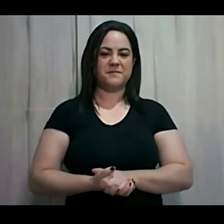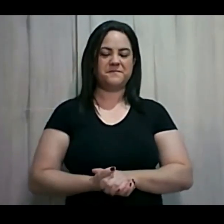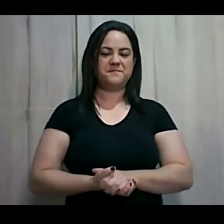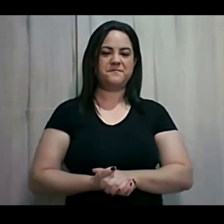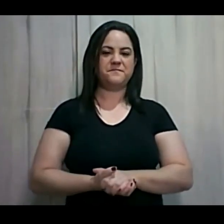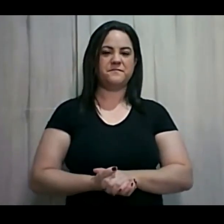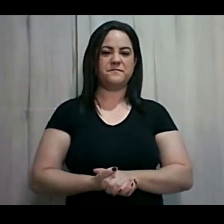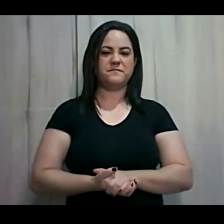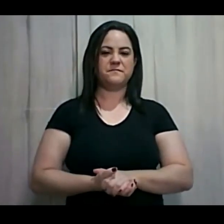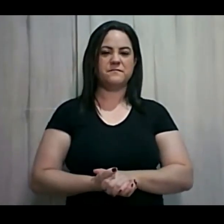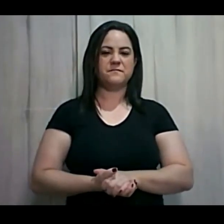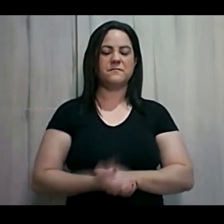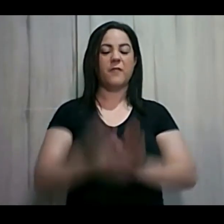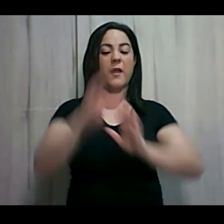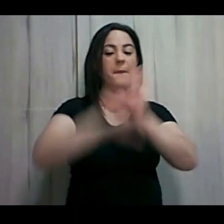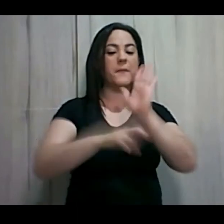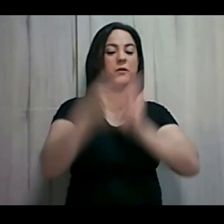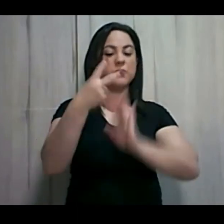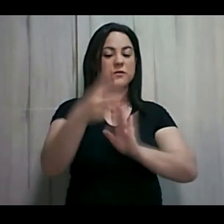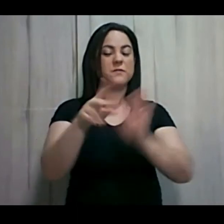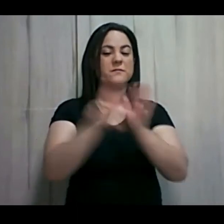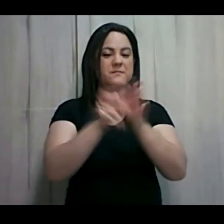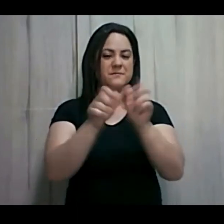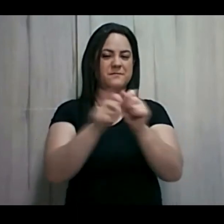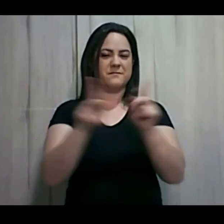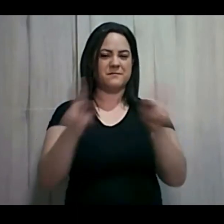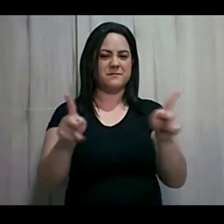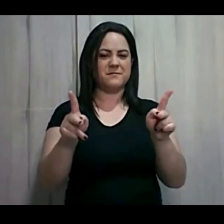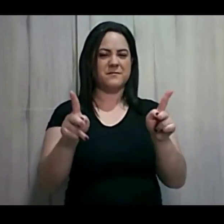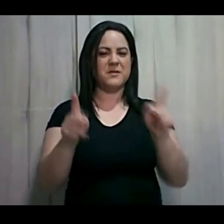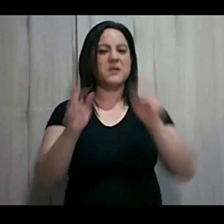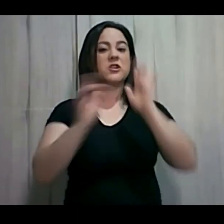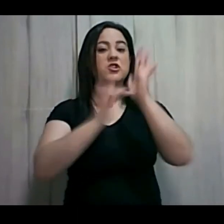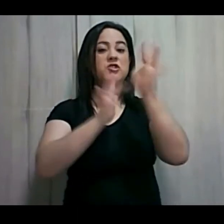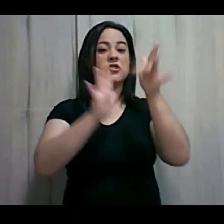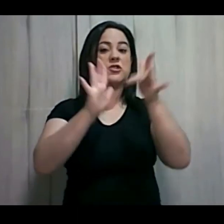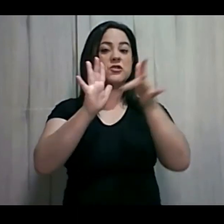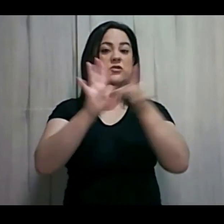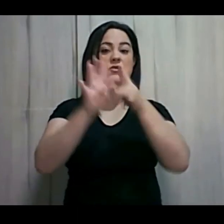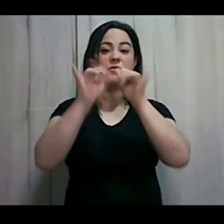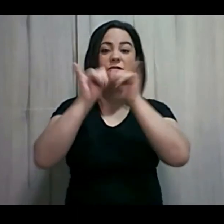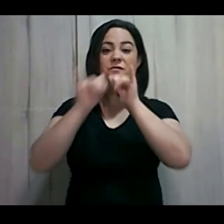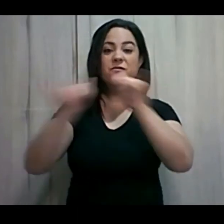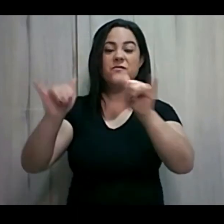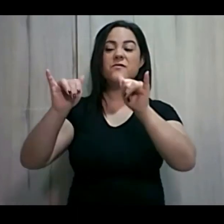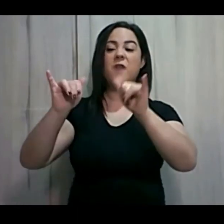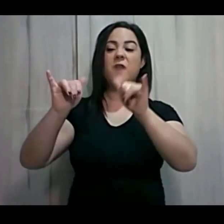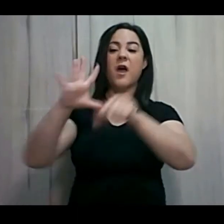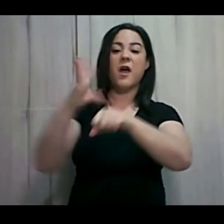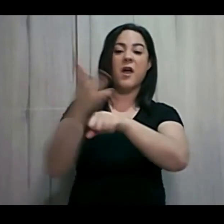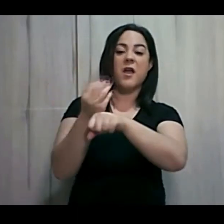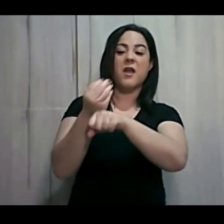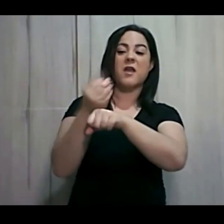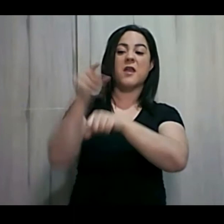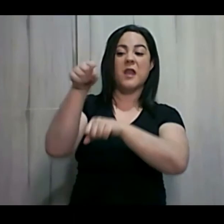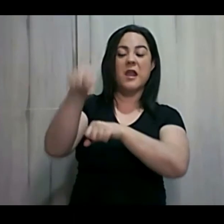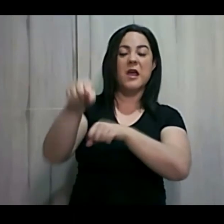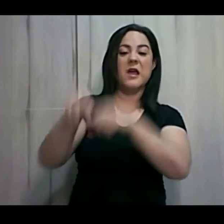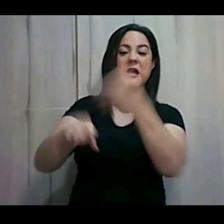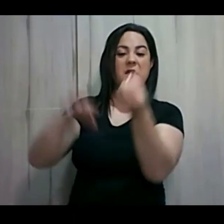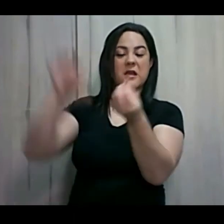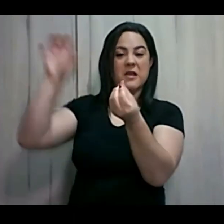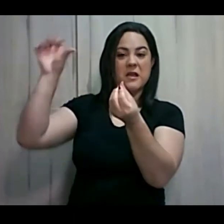capítulo 2 de Apocalipse. Ao anjo da igreja de Tiatira escreve: Isto diz o Filho de Deus. Esta